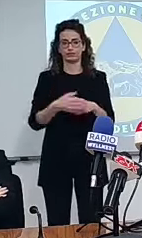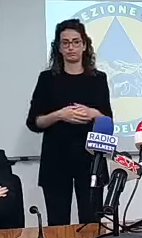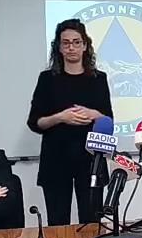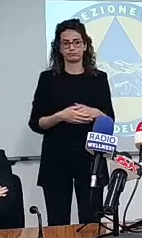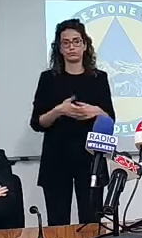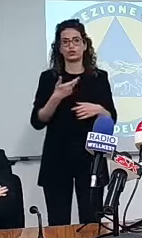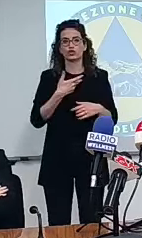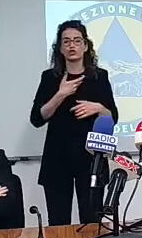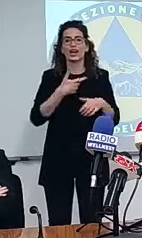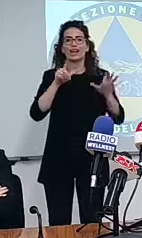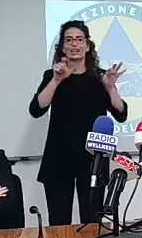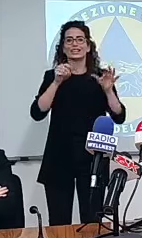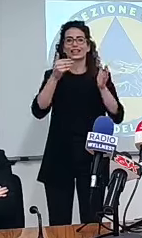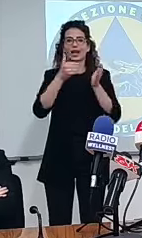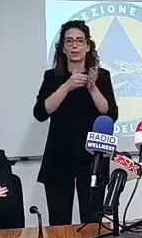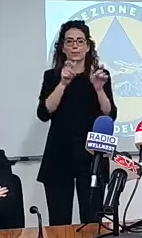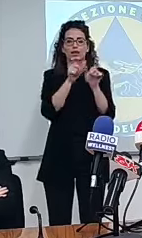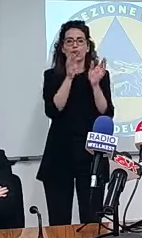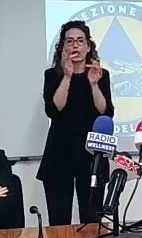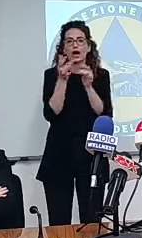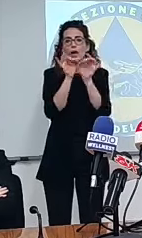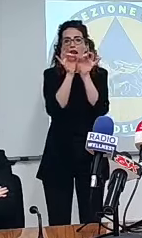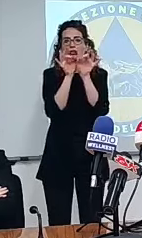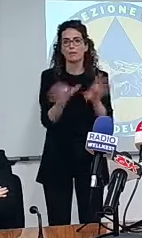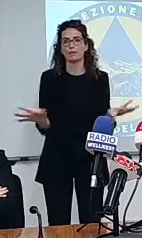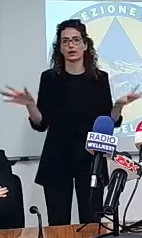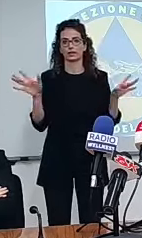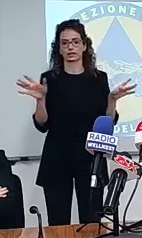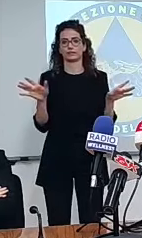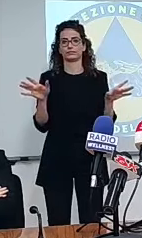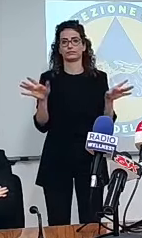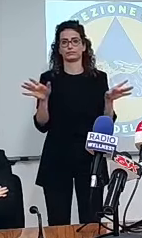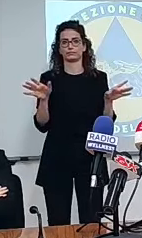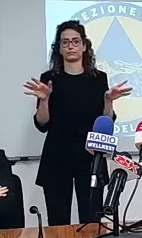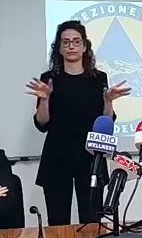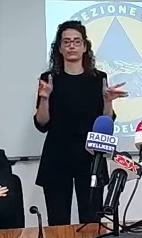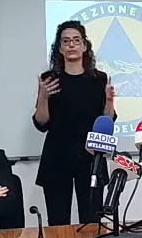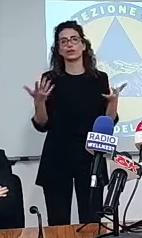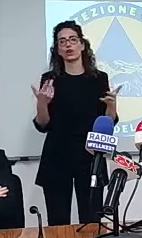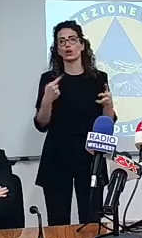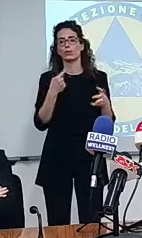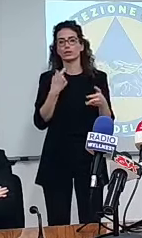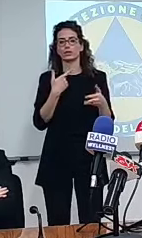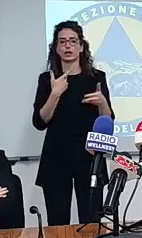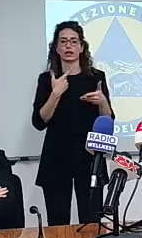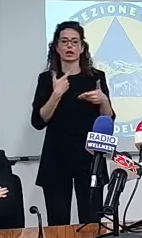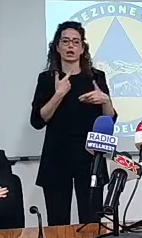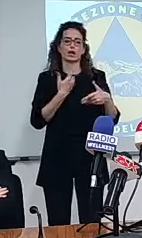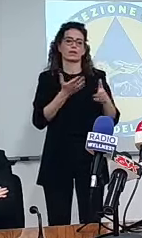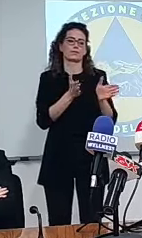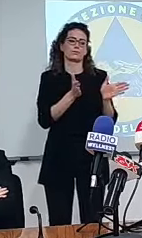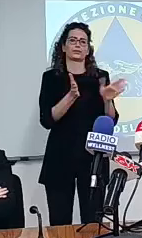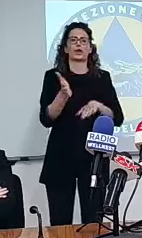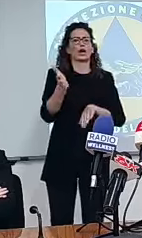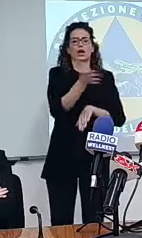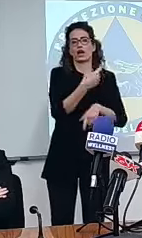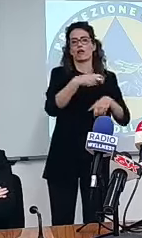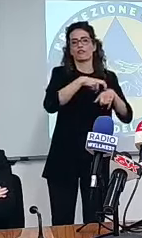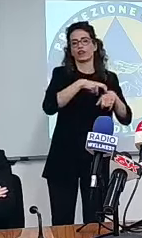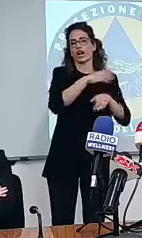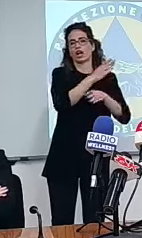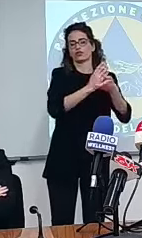Abbiamo 70.000 posti liberi, depurati diciamo da quelli riservati ai fragili, vulnerabili